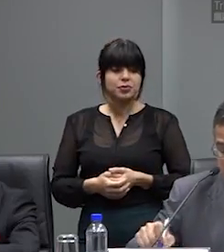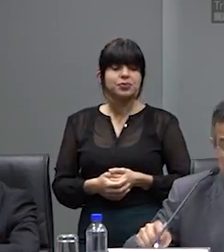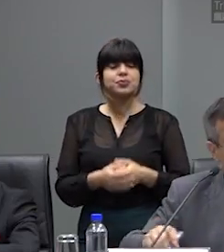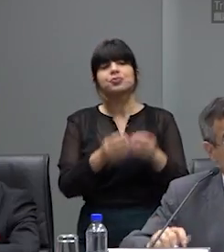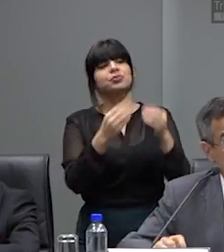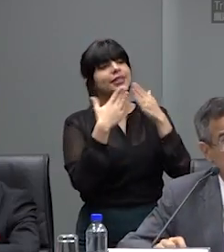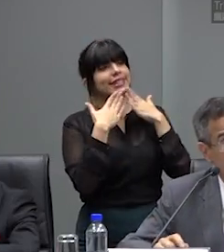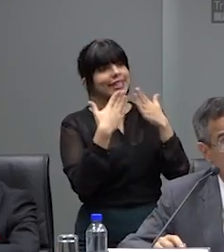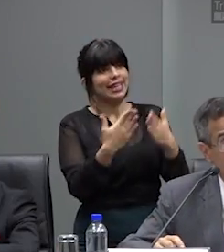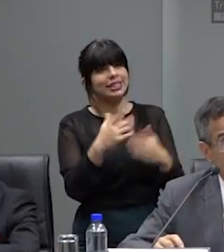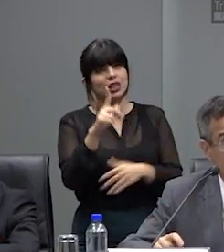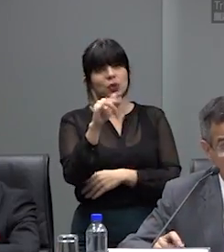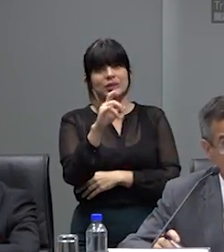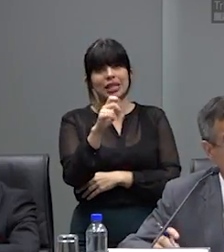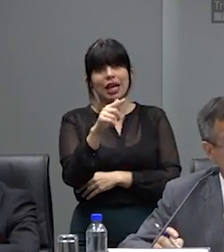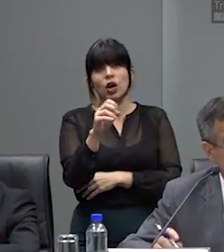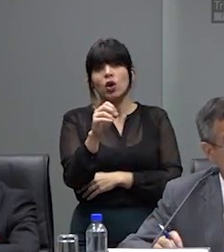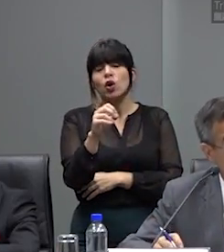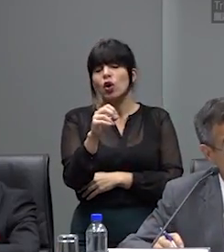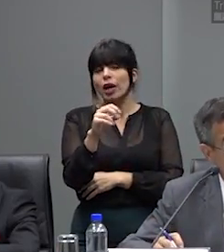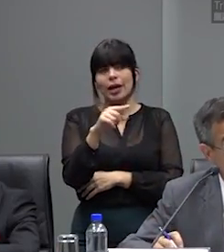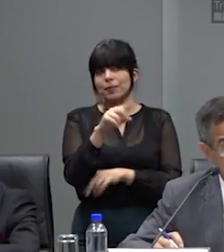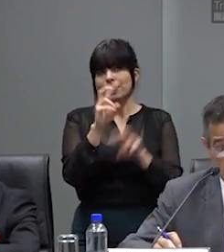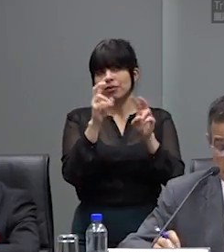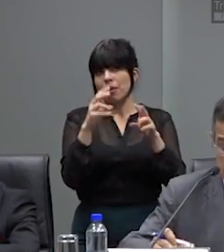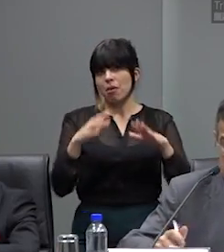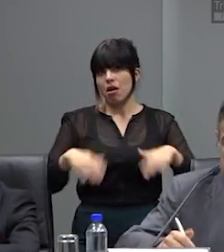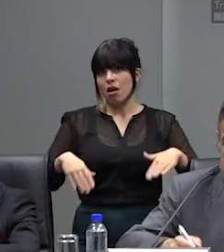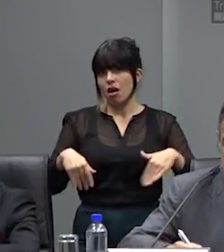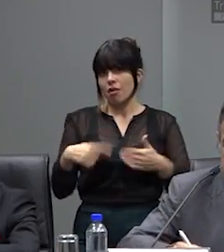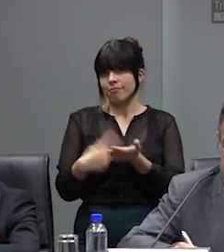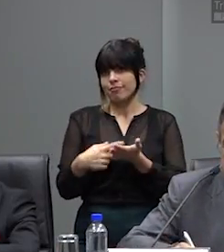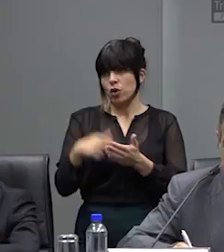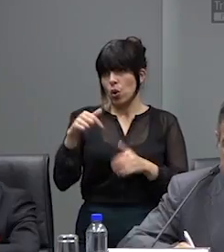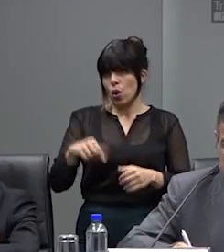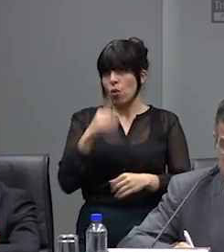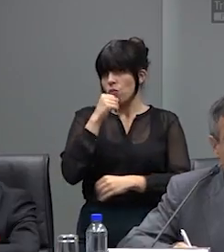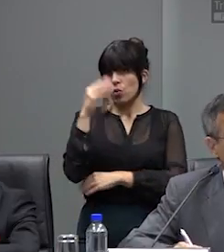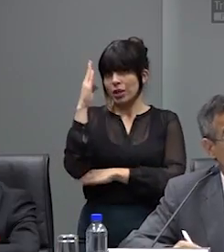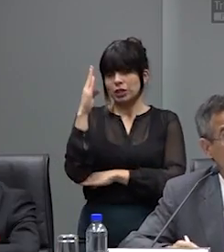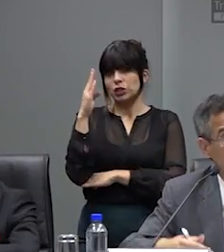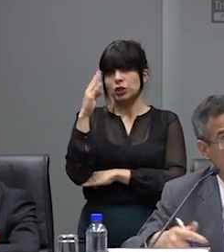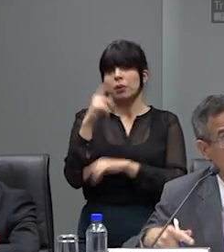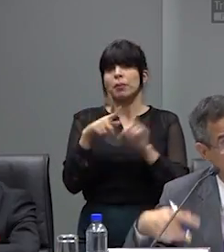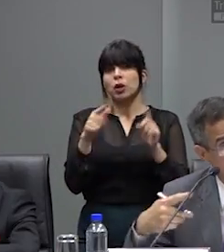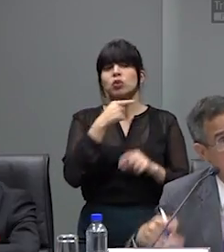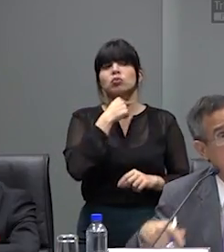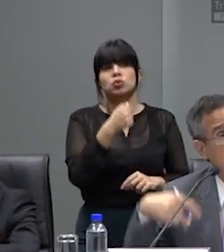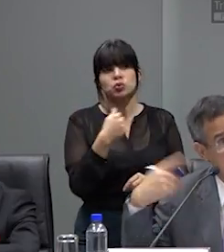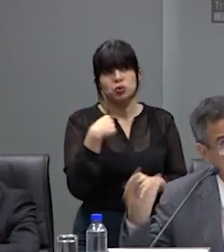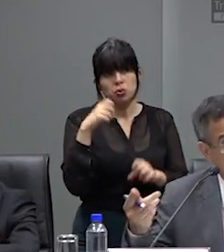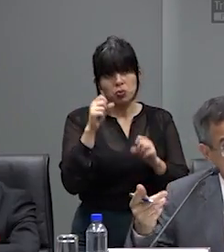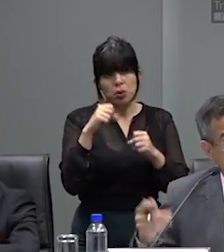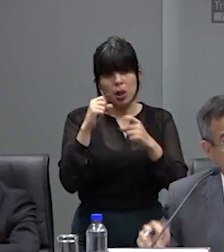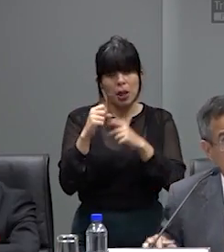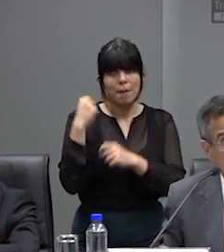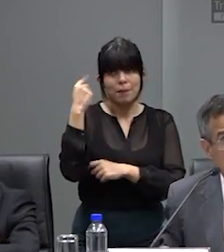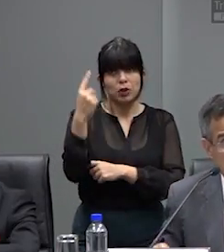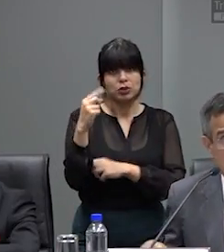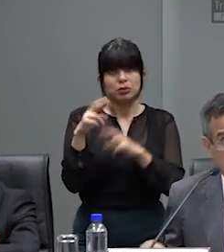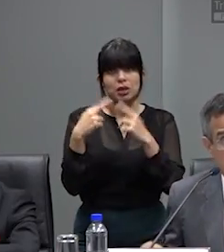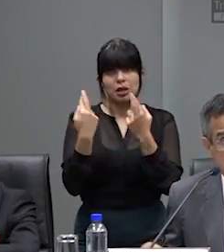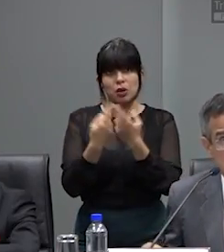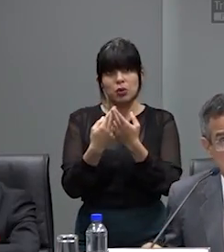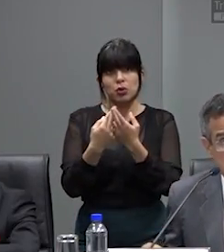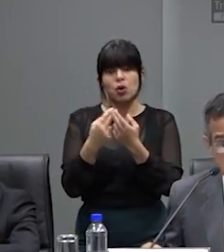Muchas gracias, Luis Diego. No fue un tema que abordamos en el almuerzo del día de hoy, y con mucho gusto nos podemos referir a ese tema en la segunda